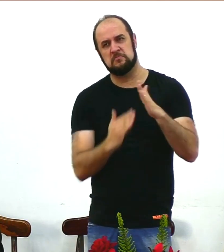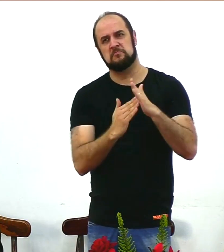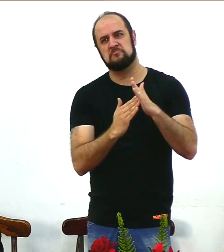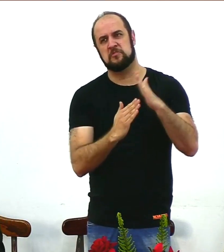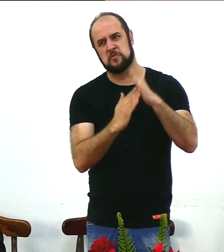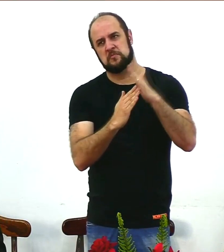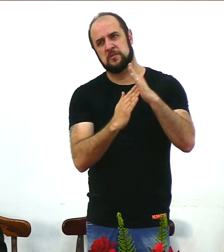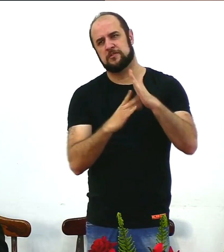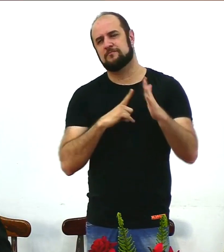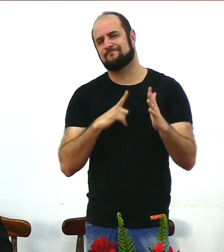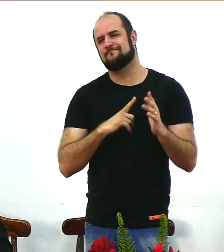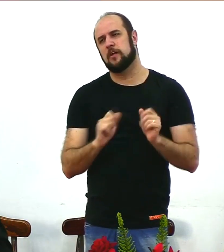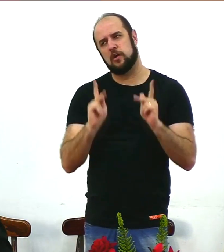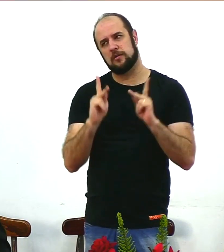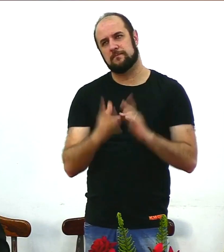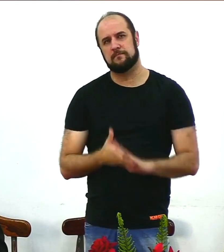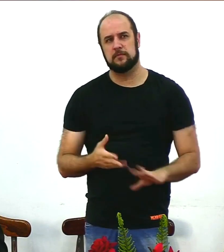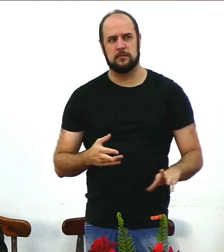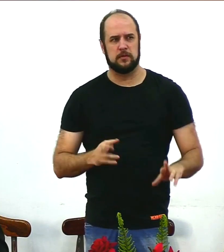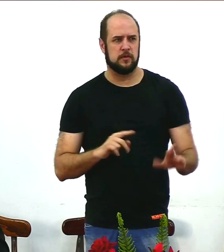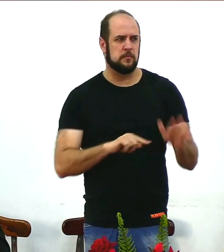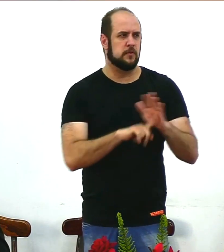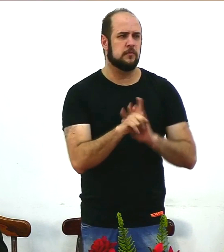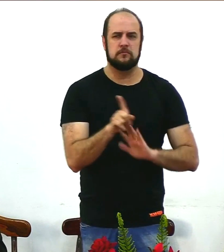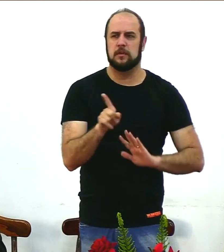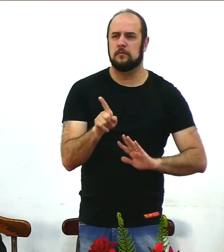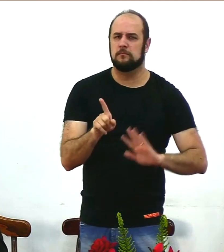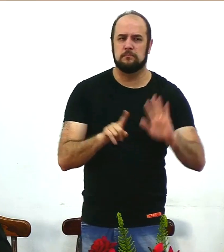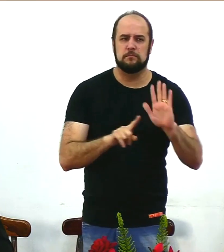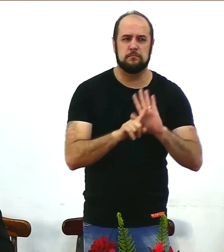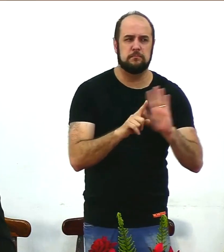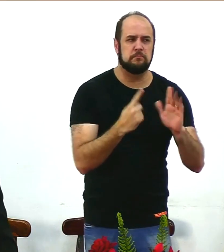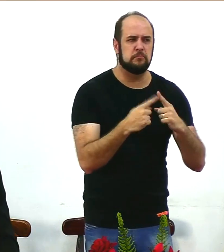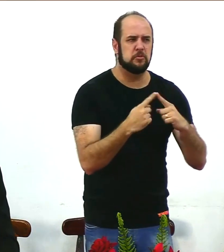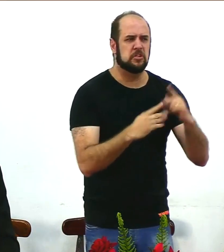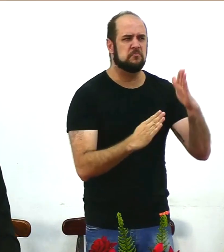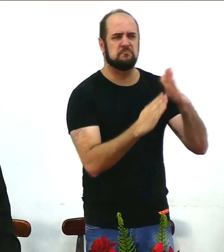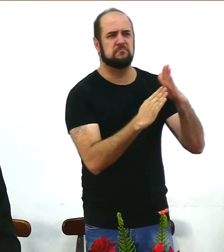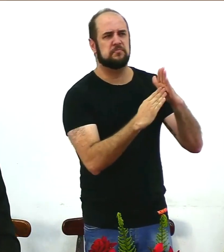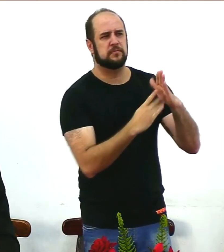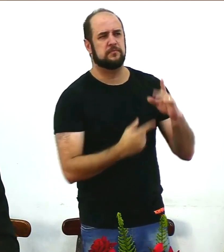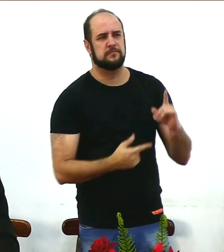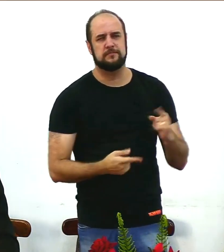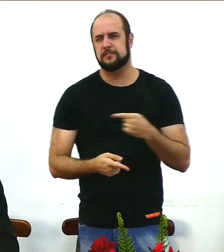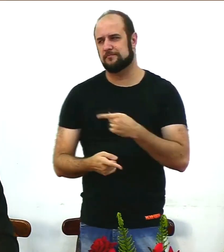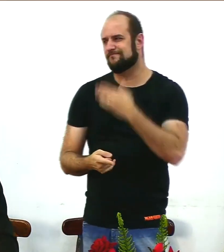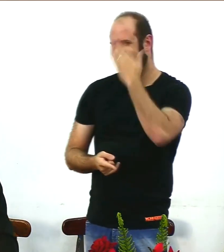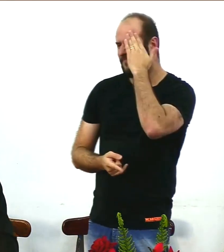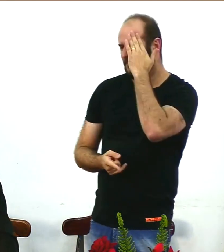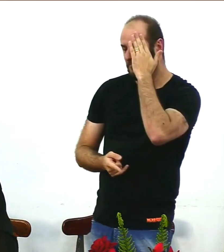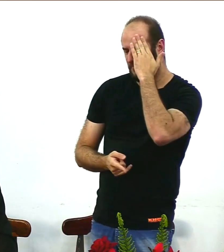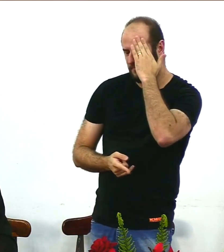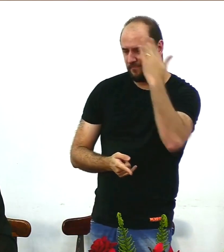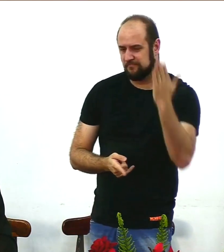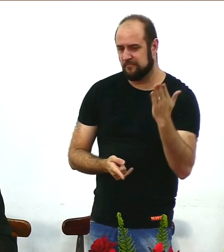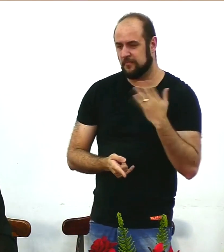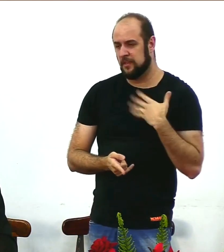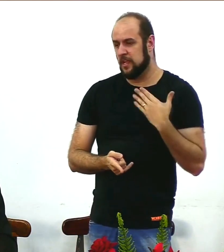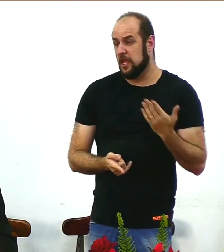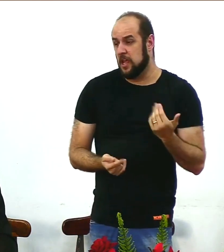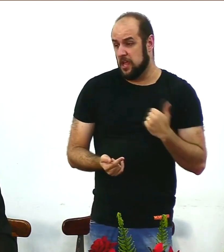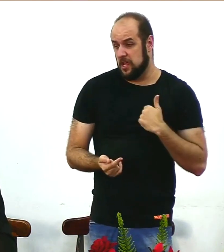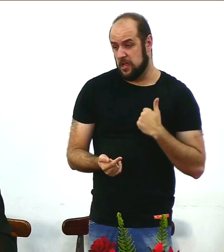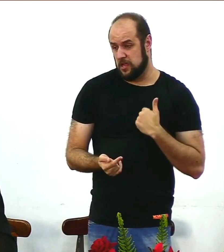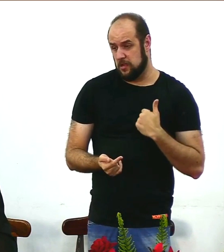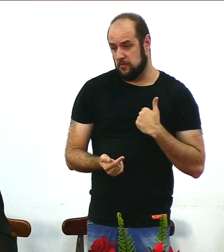a família? Como é que está a empresa? E ele me disse: reverendo, vai tudo bem. Estamos